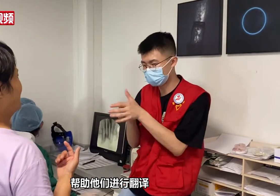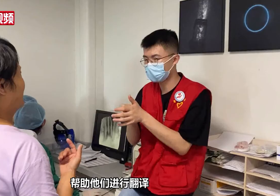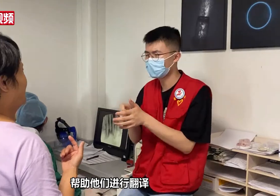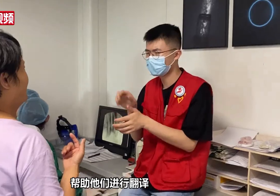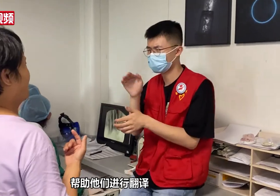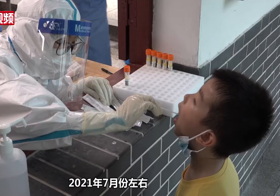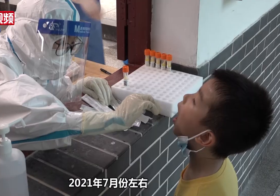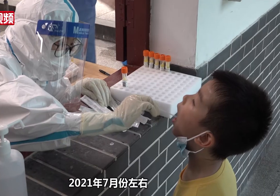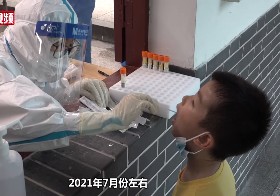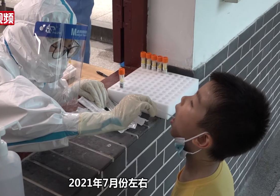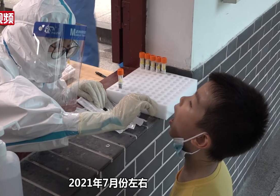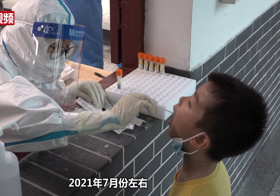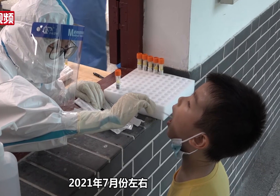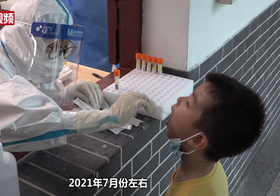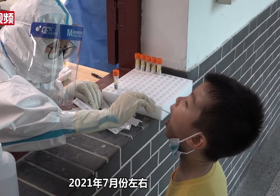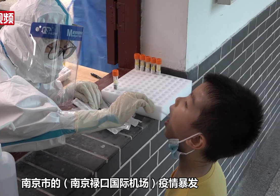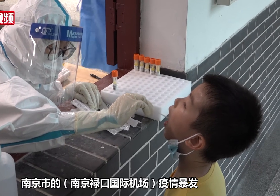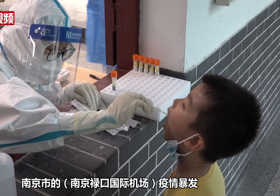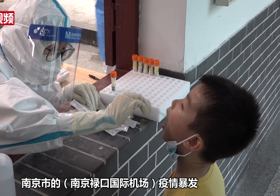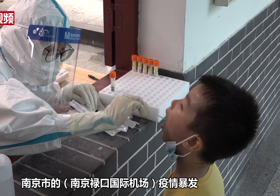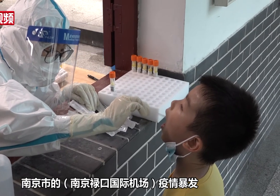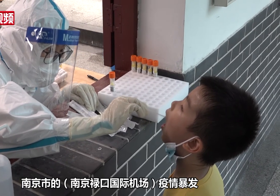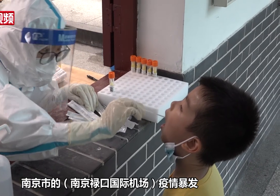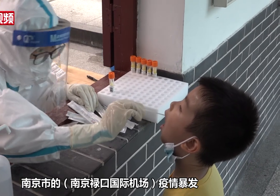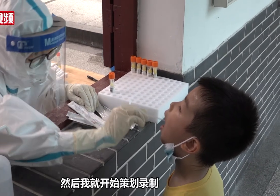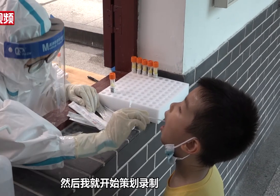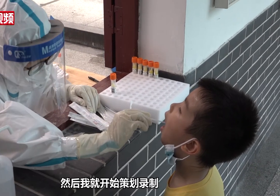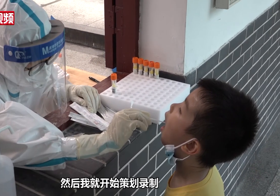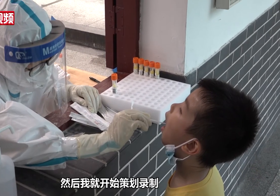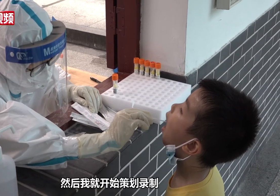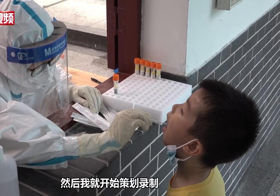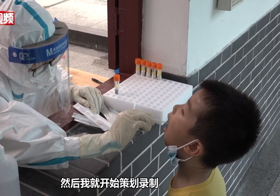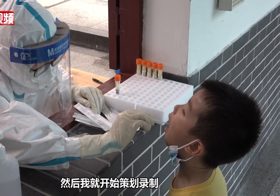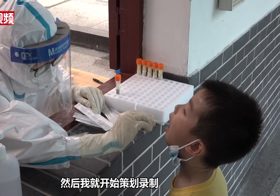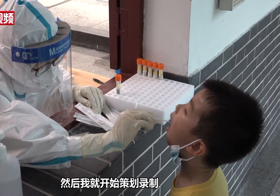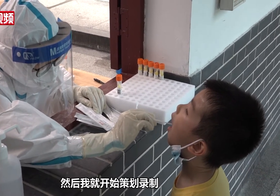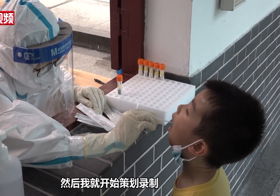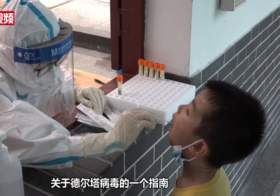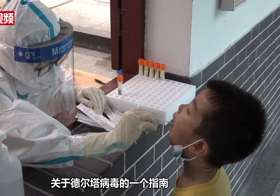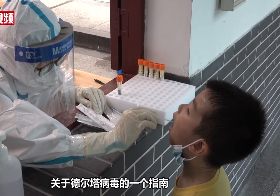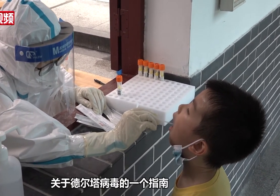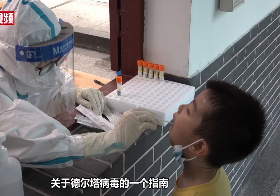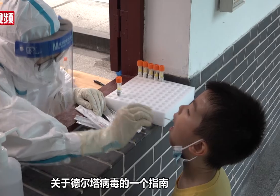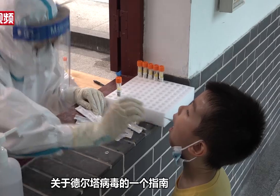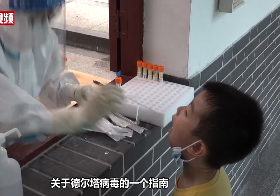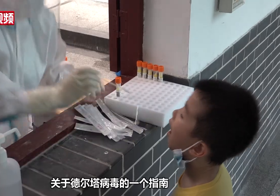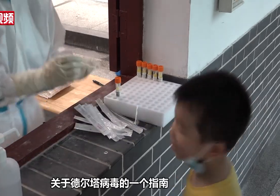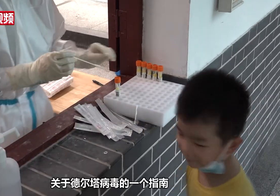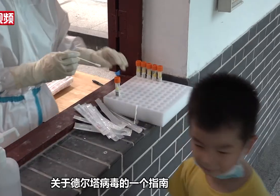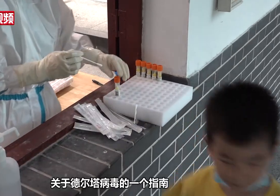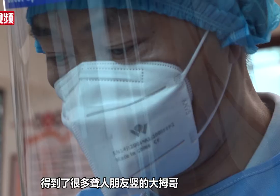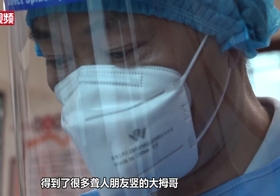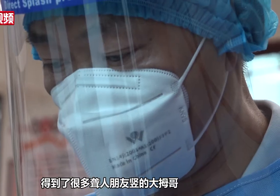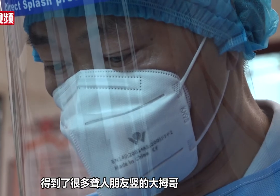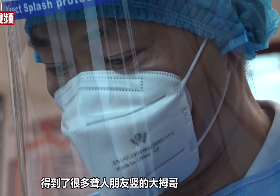助他们进行翻译。2021年7月份左右，南京市的疫情爆发，然后我就开始策划录制关于德尔塔病毒的一